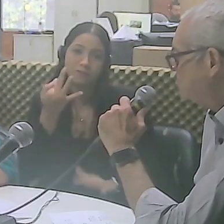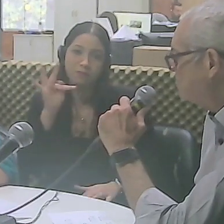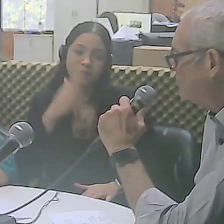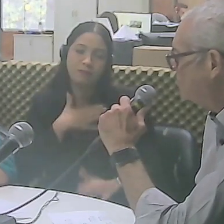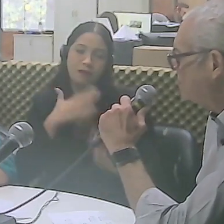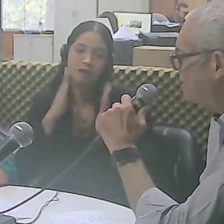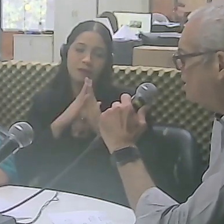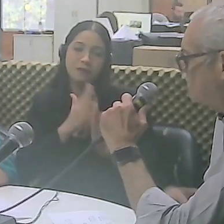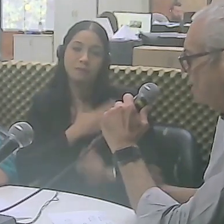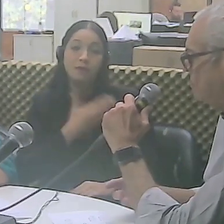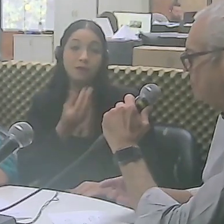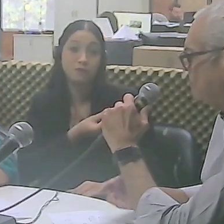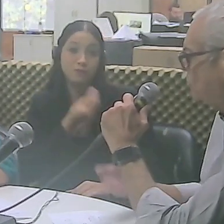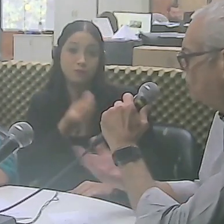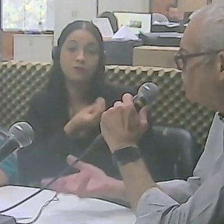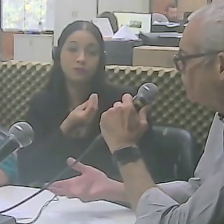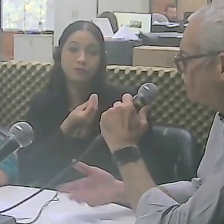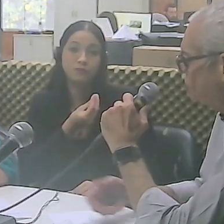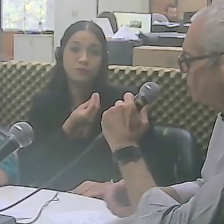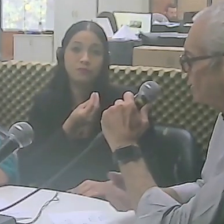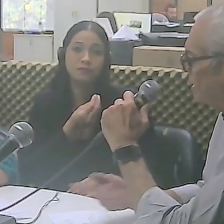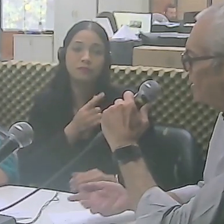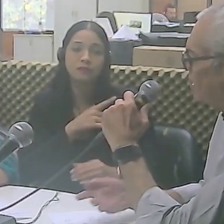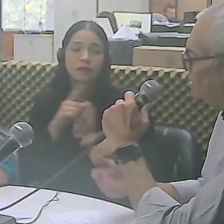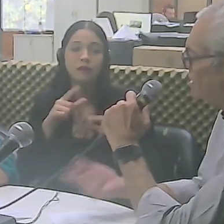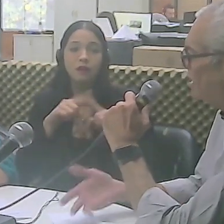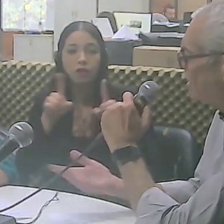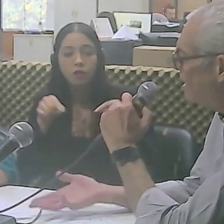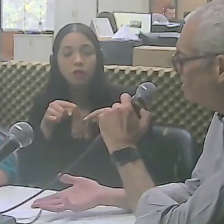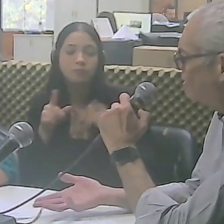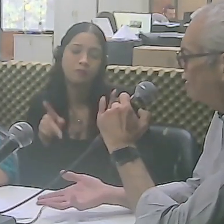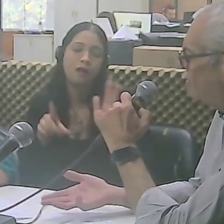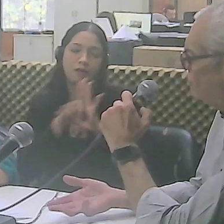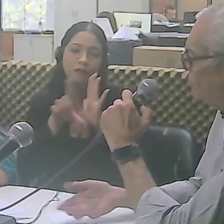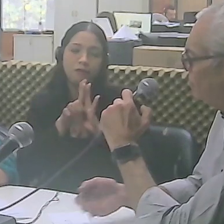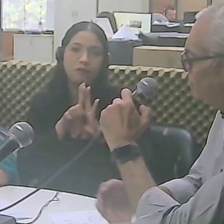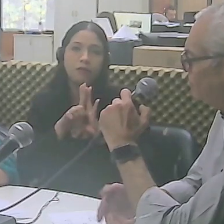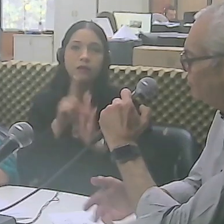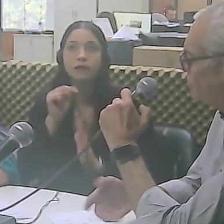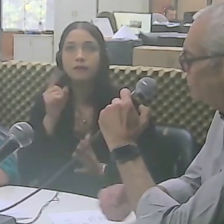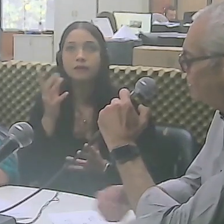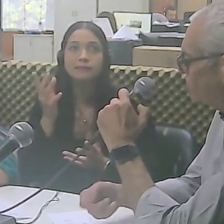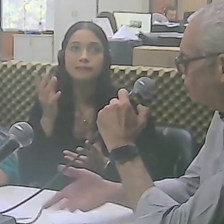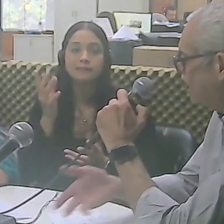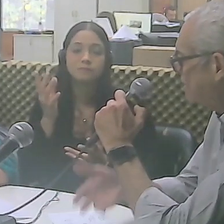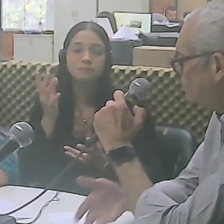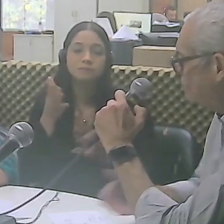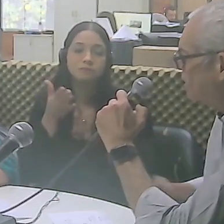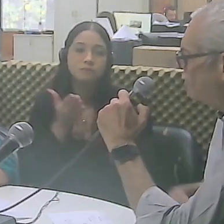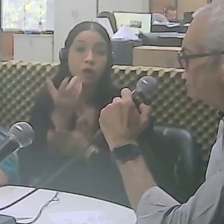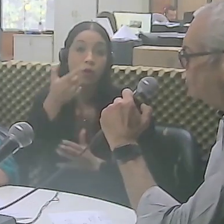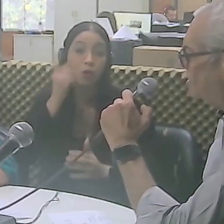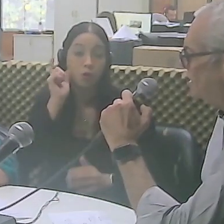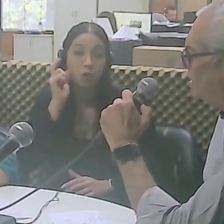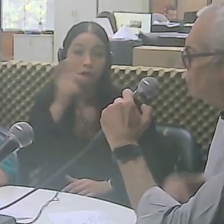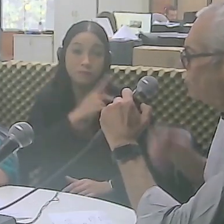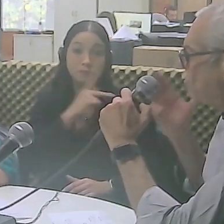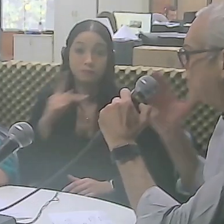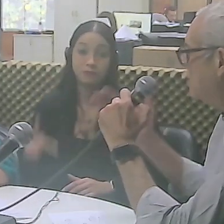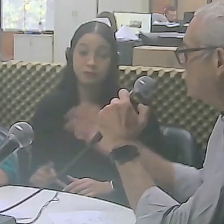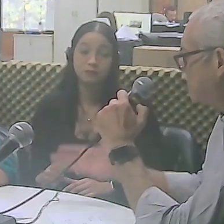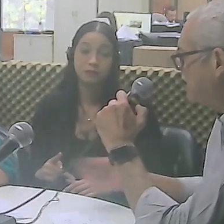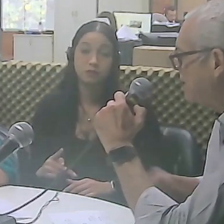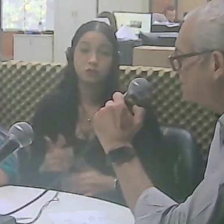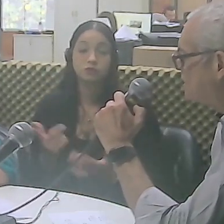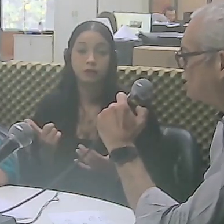Minha Casa Minha Vida, que tá muito em mote. A lei foi sancionada ontem pelo presidente da República